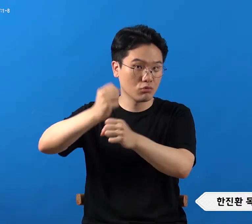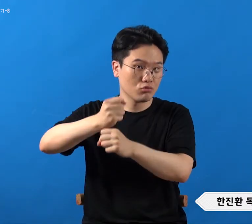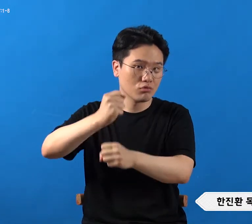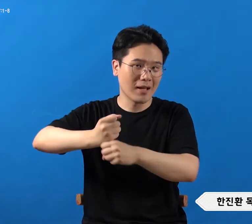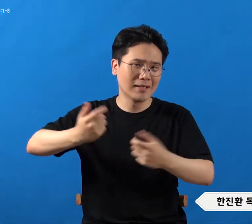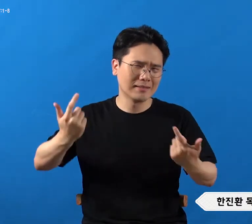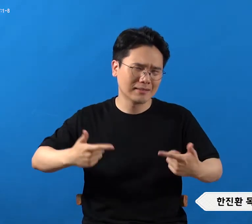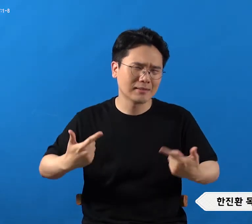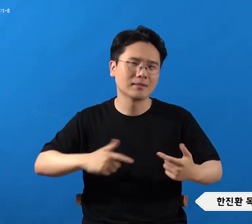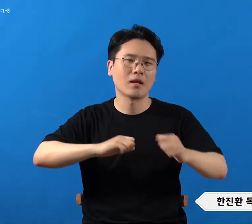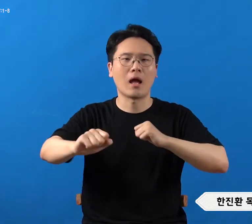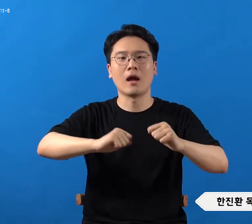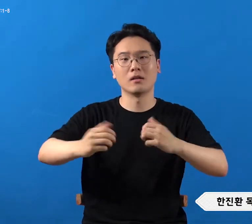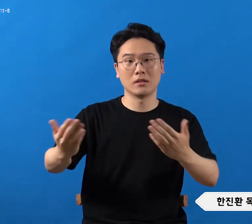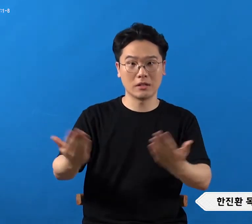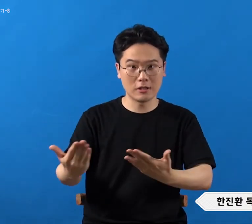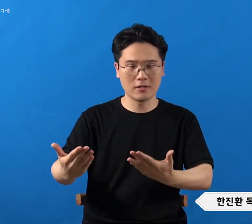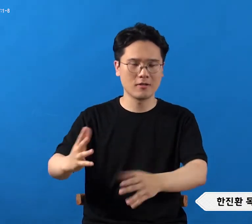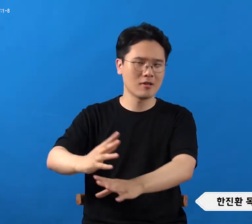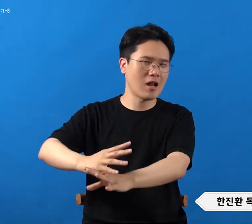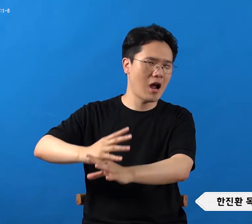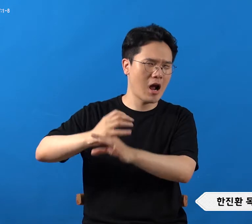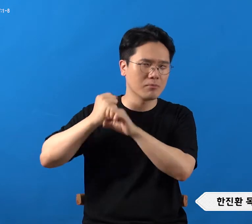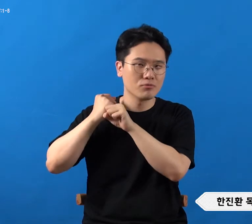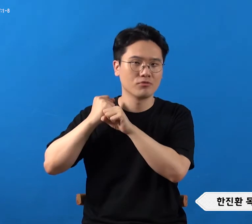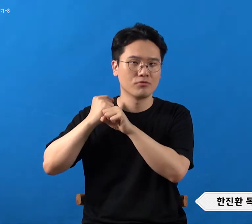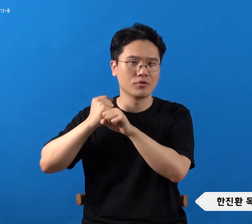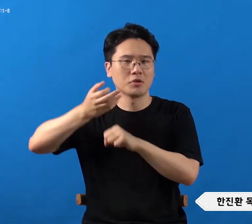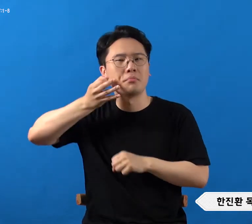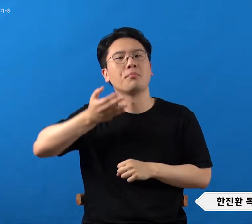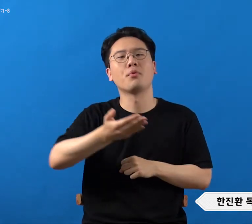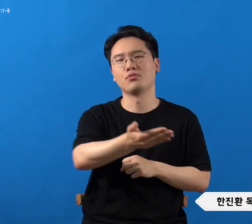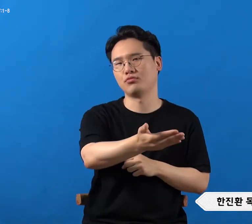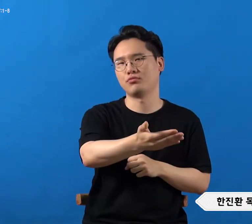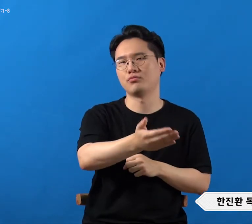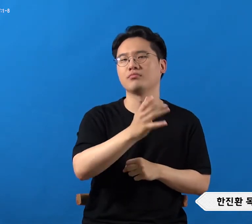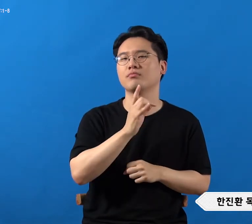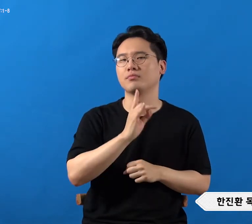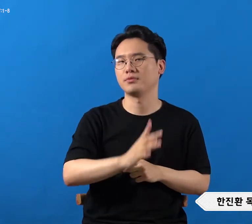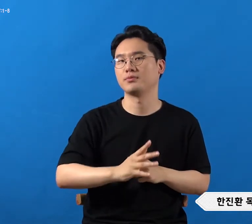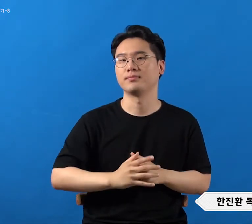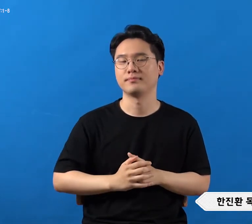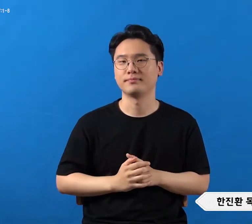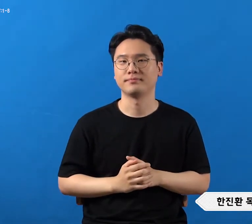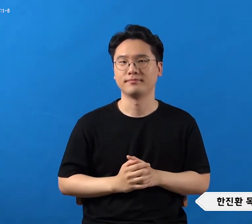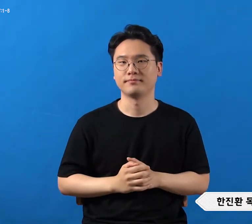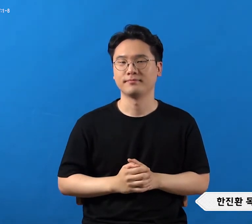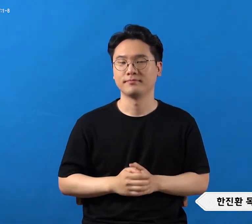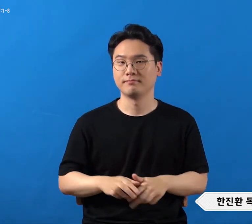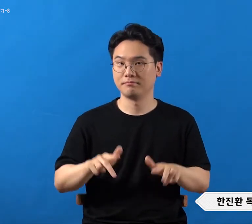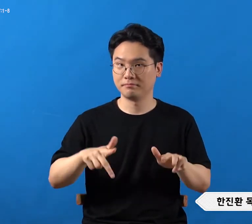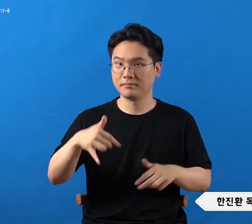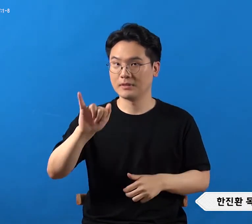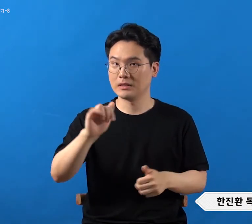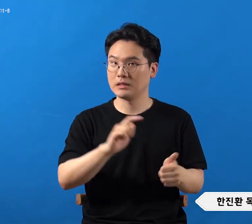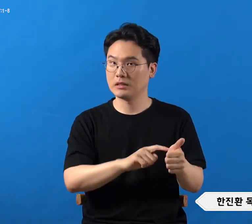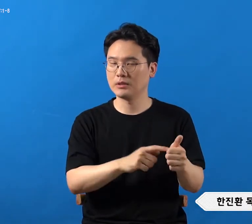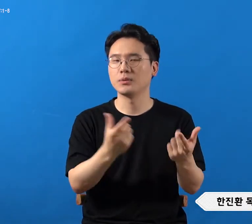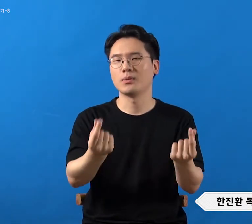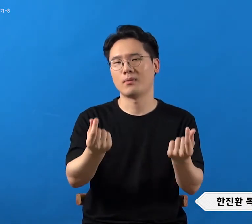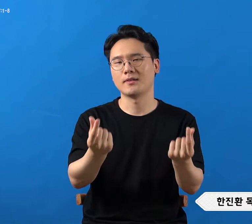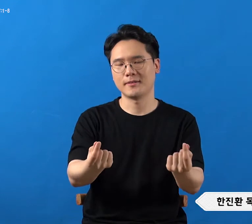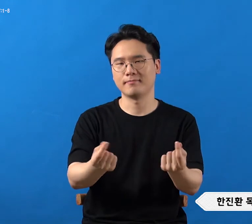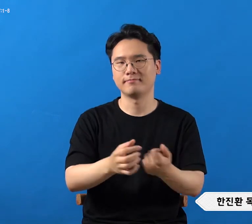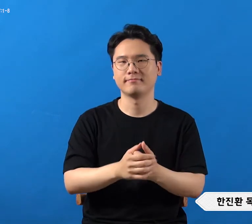일을 압축해서, 어떤 필요에 의해서 압축해서 보여주시는 것일 뿐입니다. 지금 기드온의 경우도